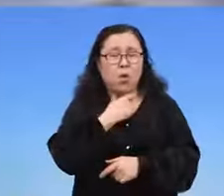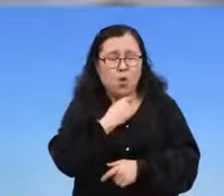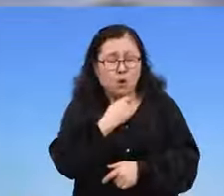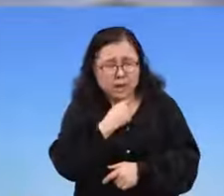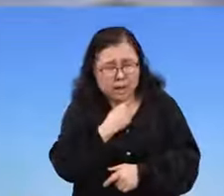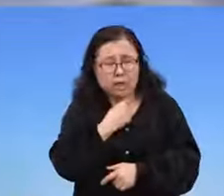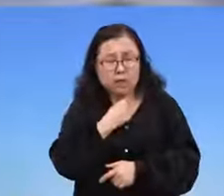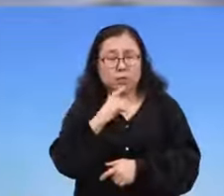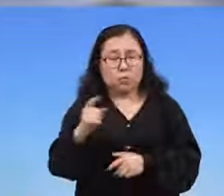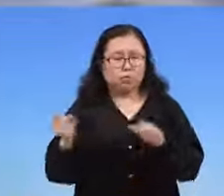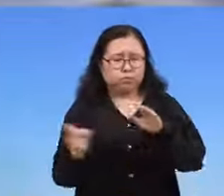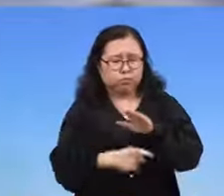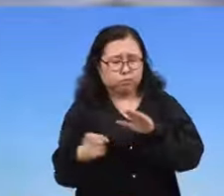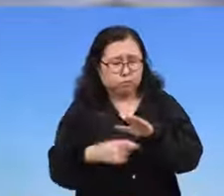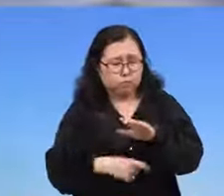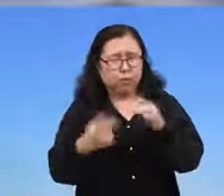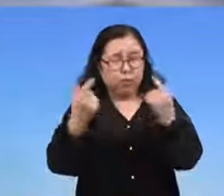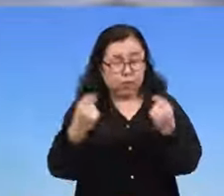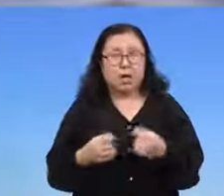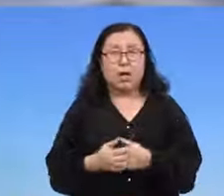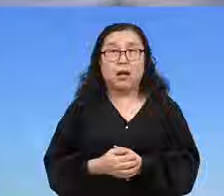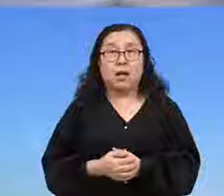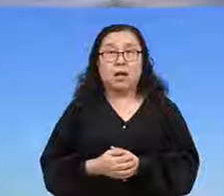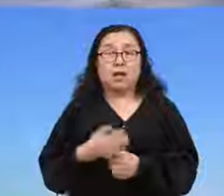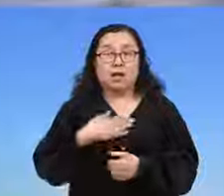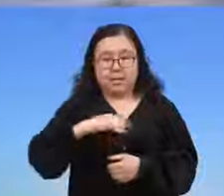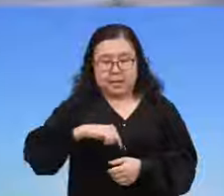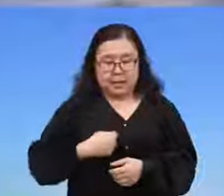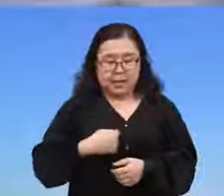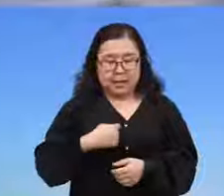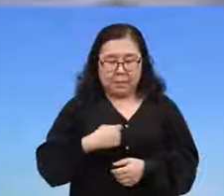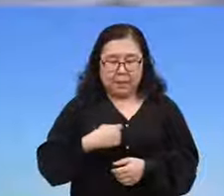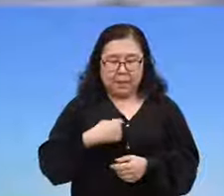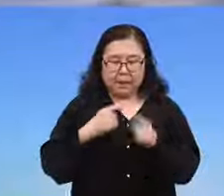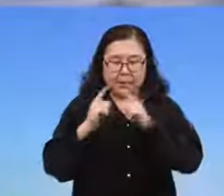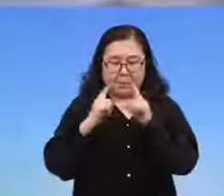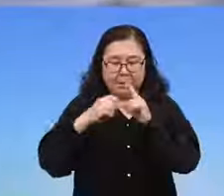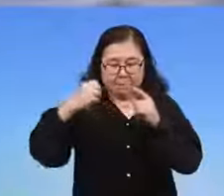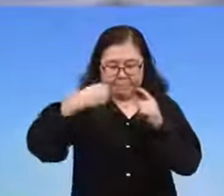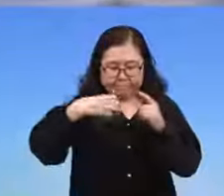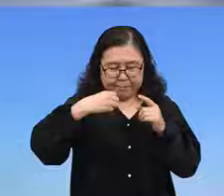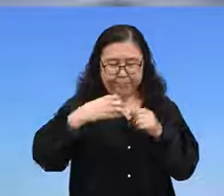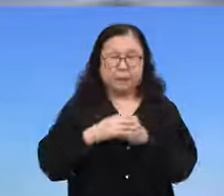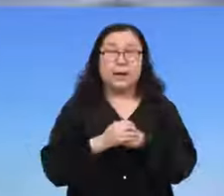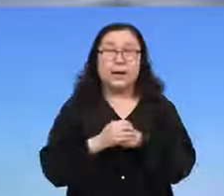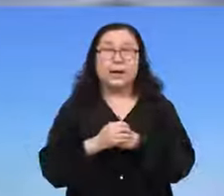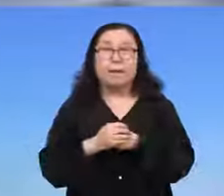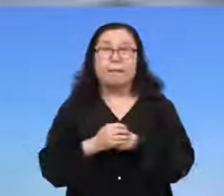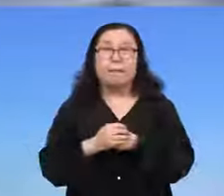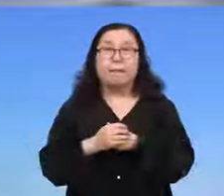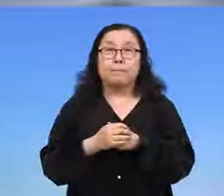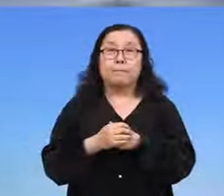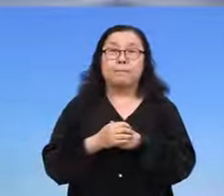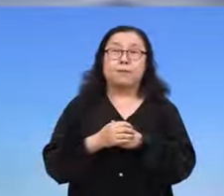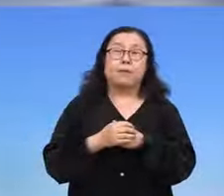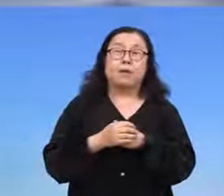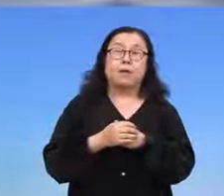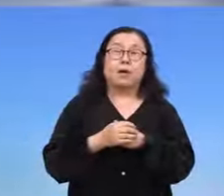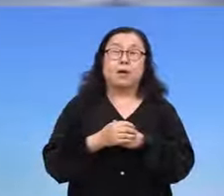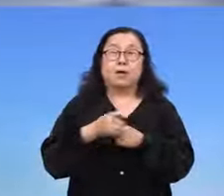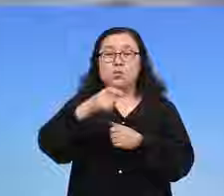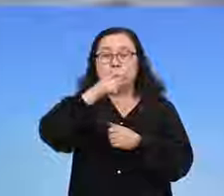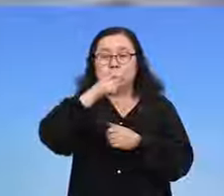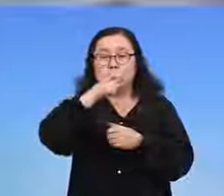바라면 너 그거 도둑놈 신법 아니야? 막 저한테 그런 얘기를 해요. 그 캐리비안 베이에 가서 그